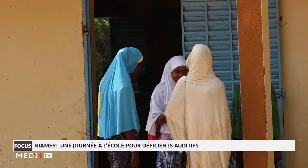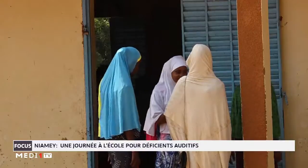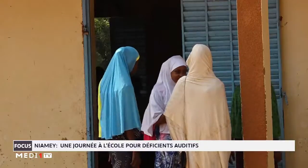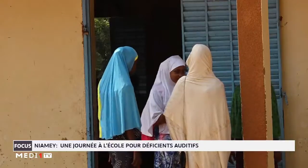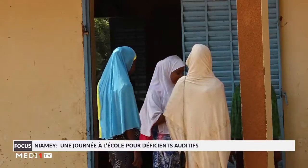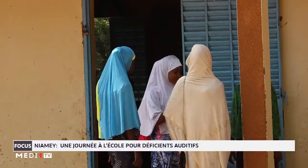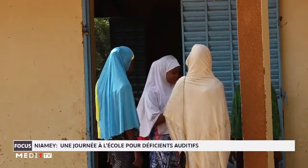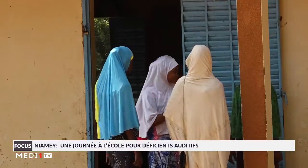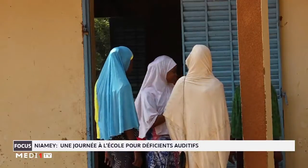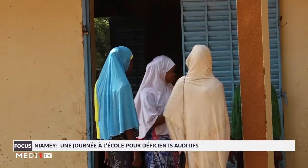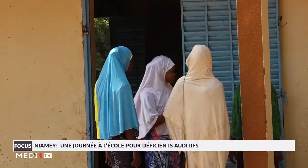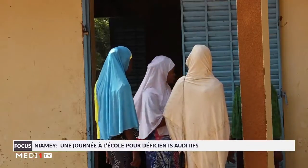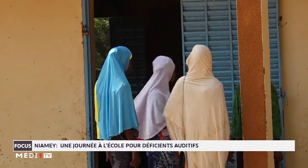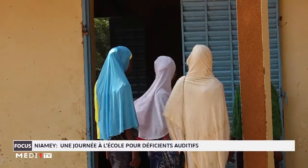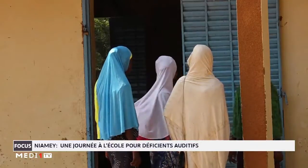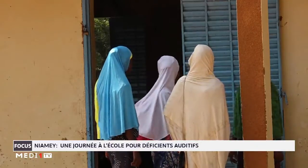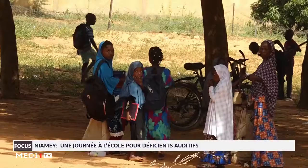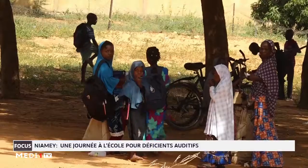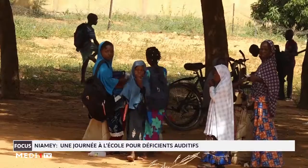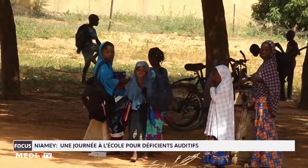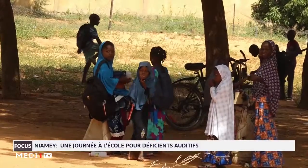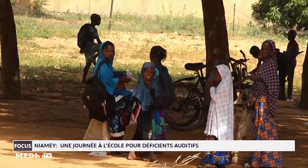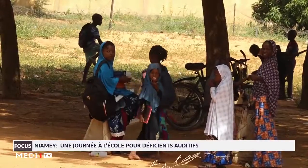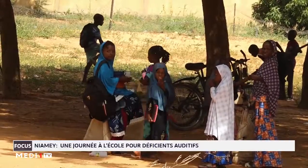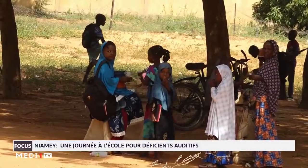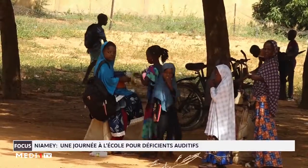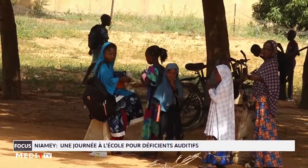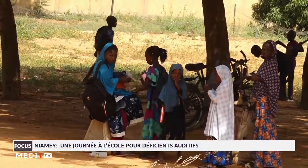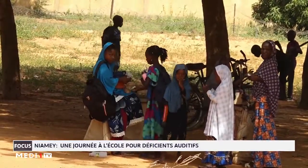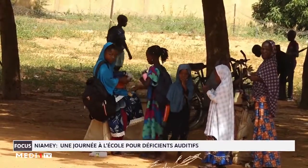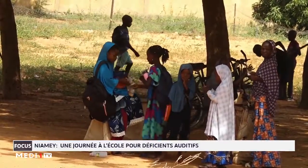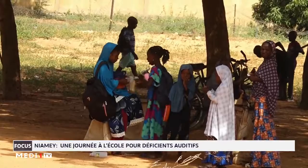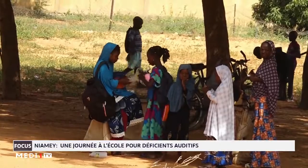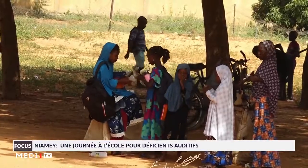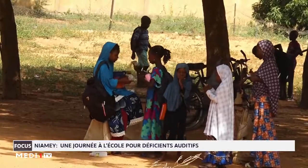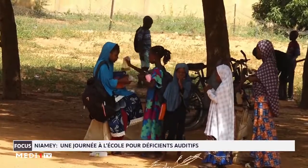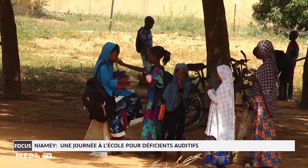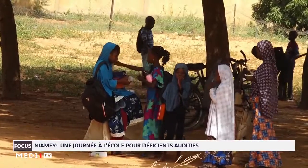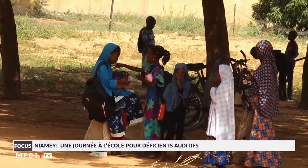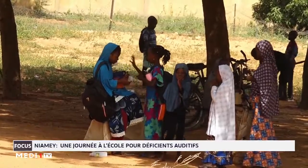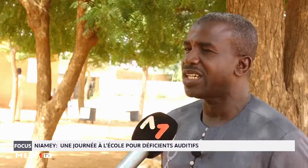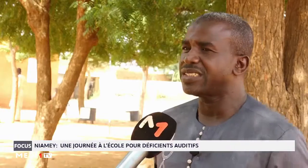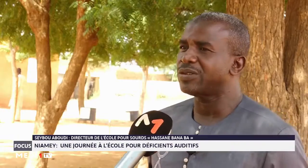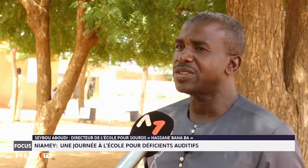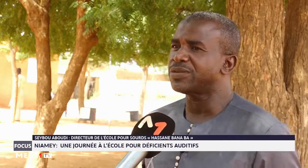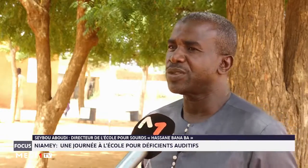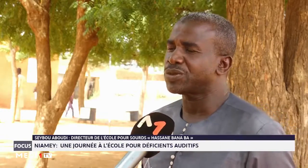déficience auditive et de surdité, pour la plupart recalés de l'école classique. Cette école donne une chance aux enfants